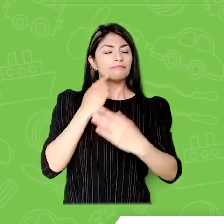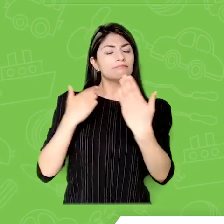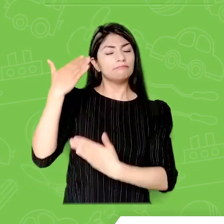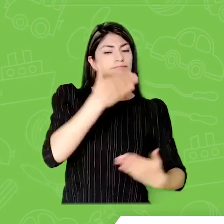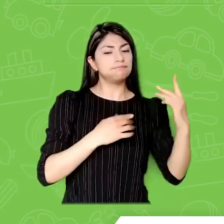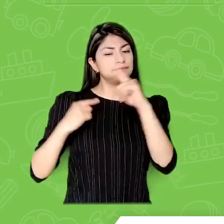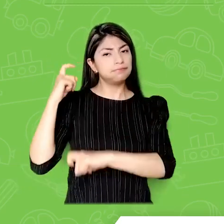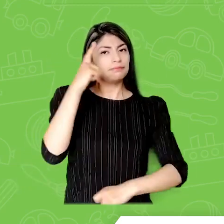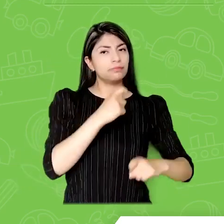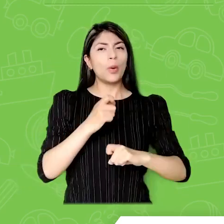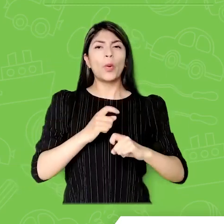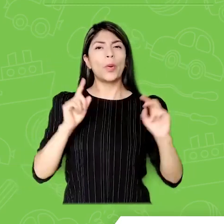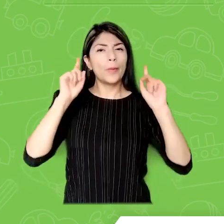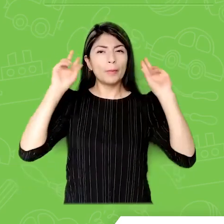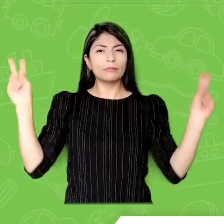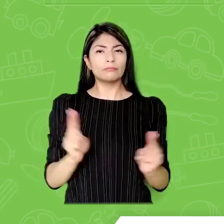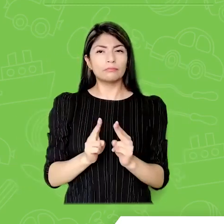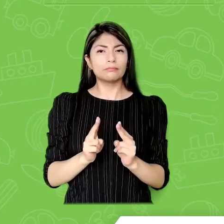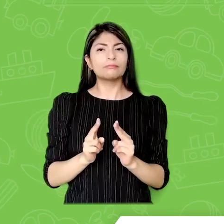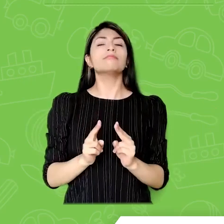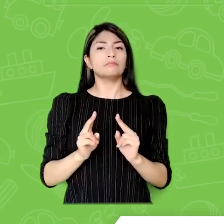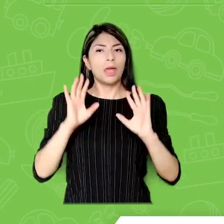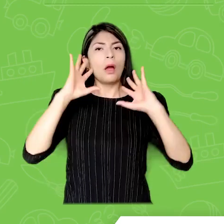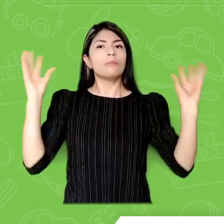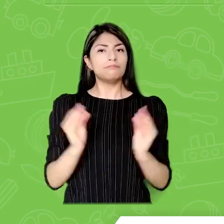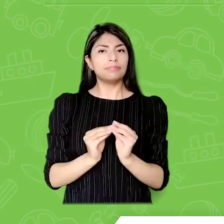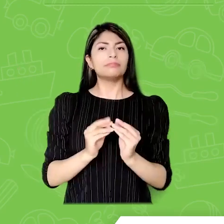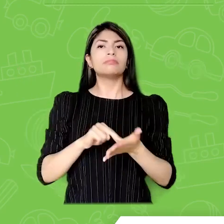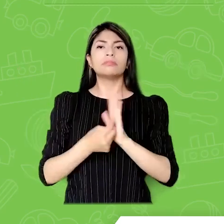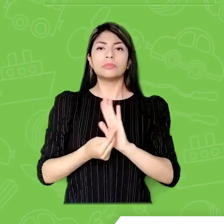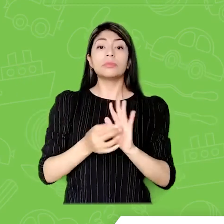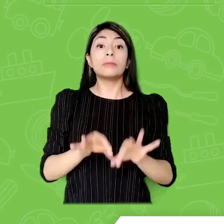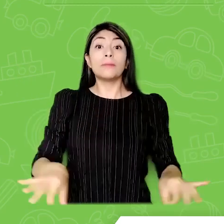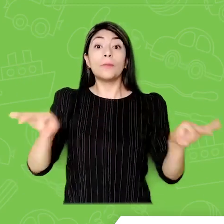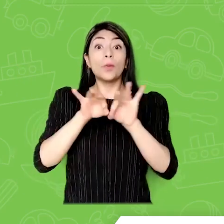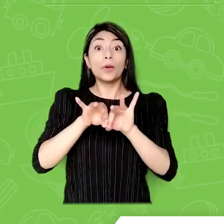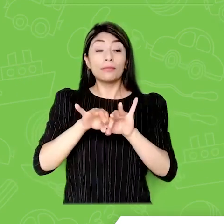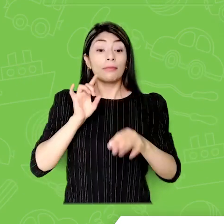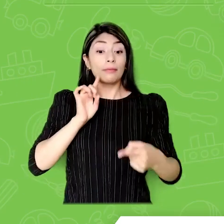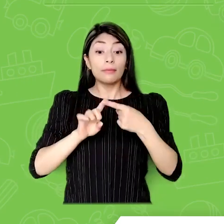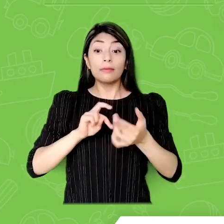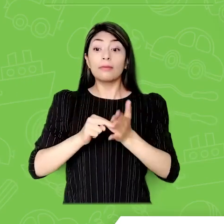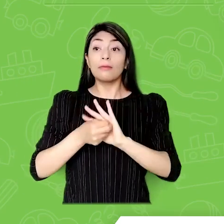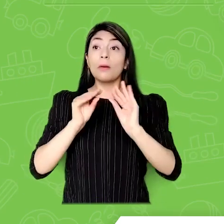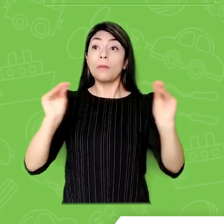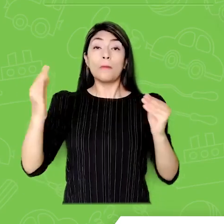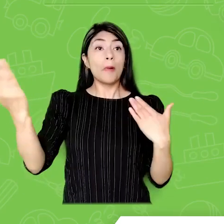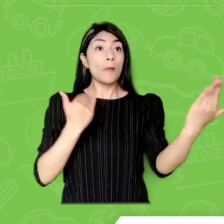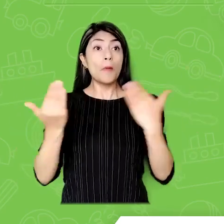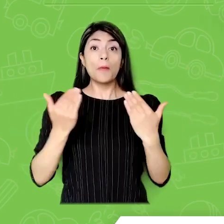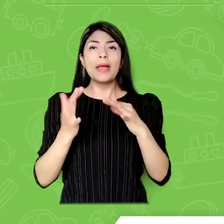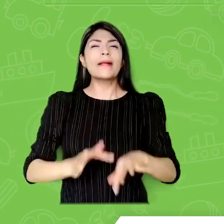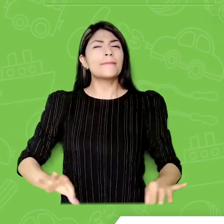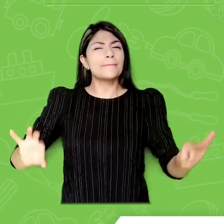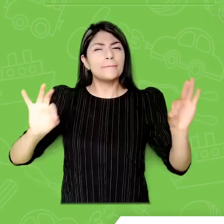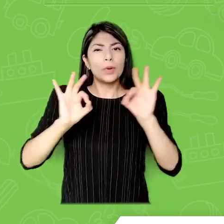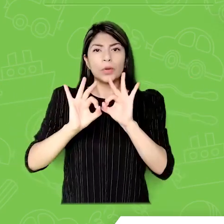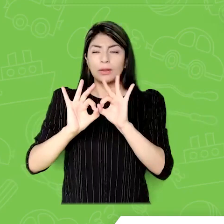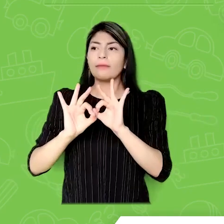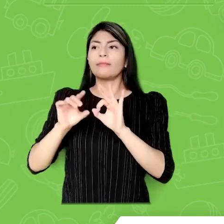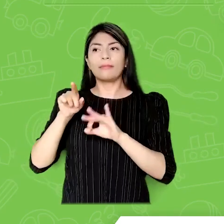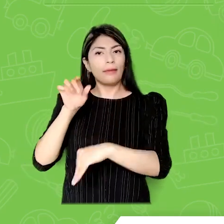en primer lugar, que la interpretación según la cual para poder hacer la convocatoria son necesarias las dos voluntades, la de